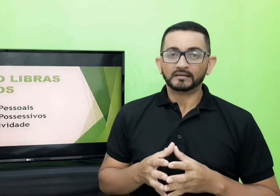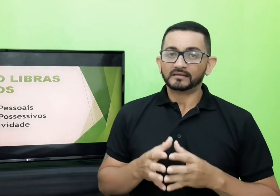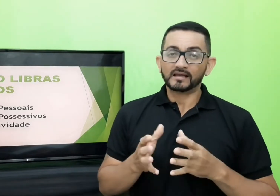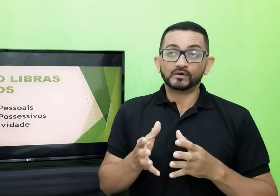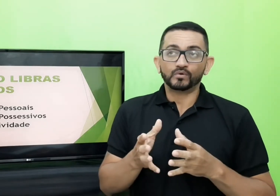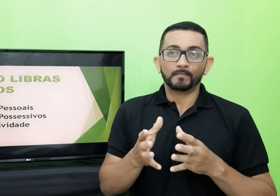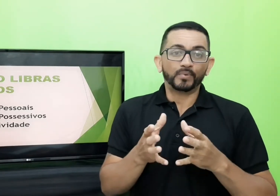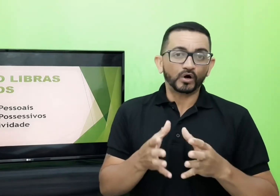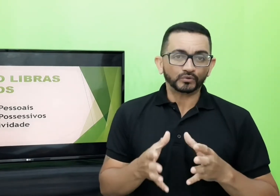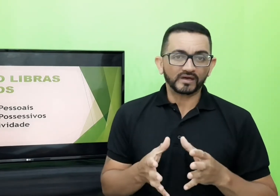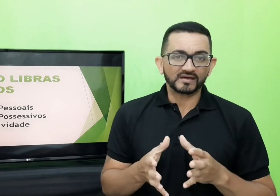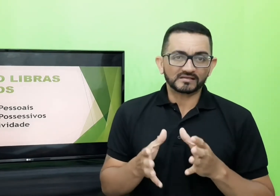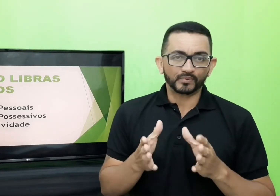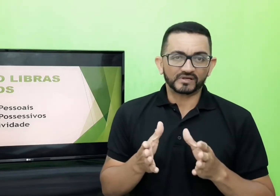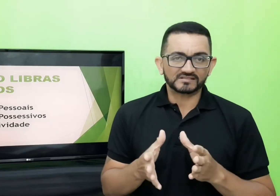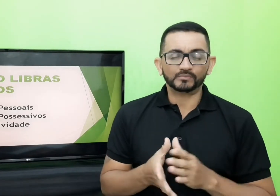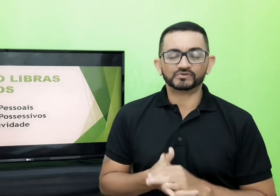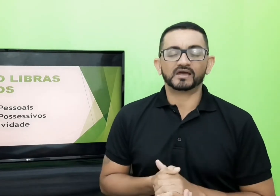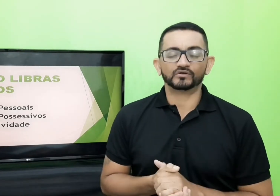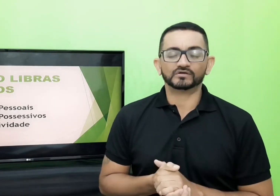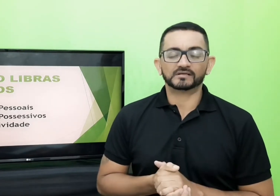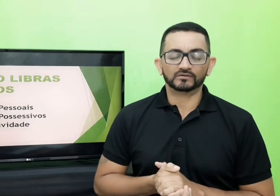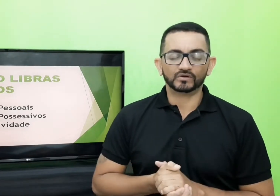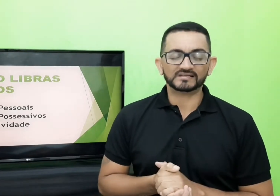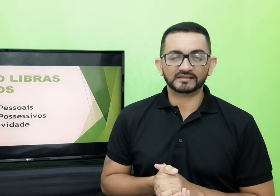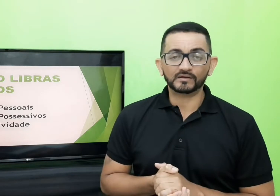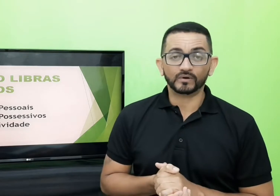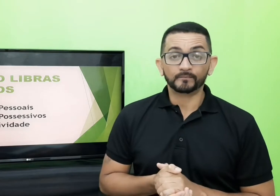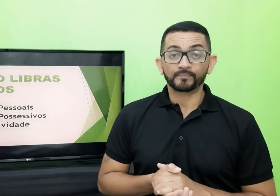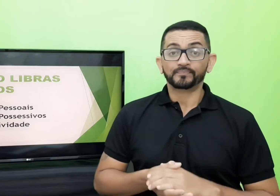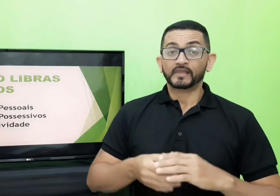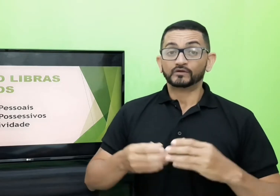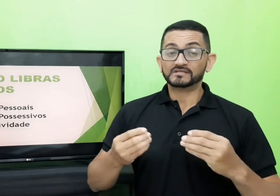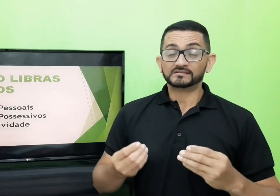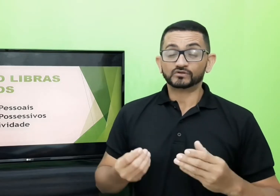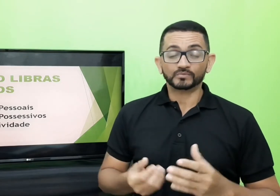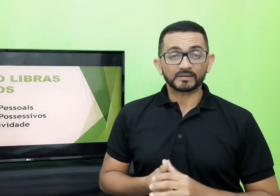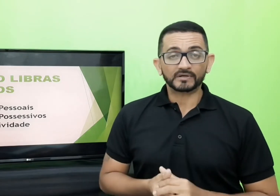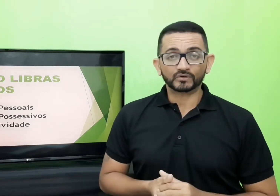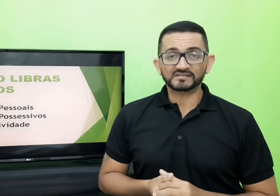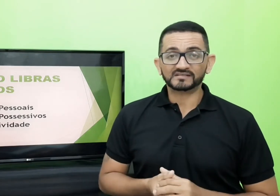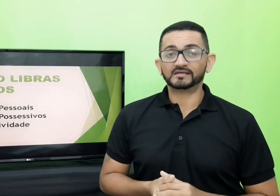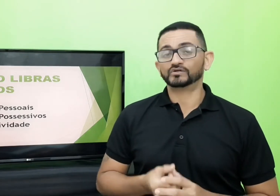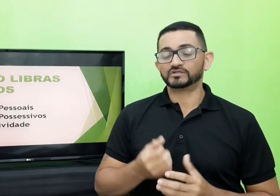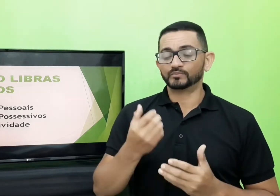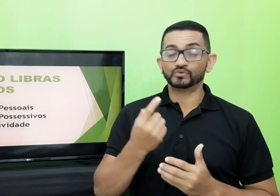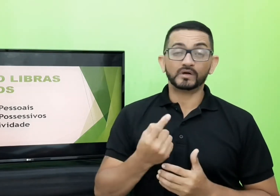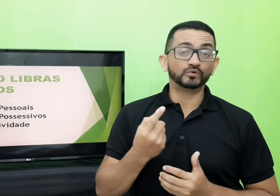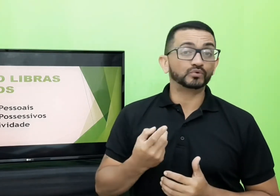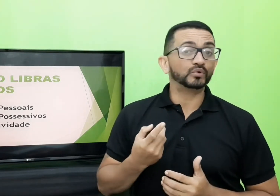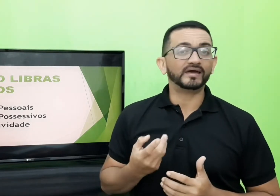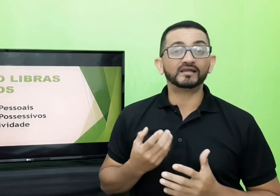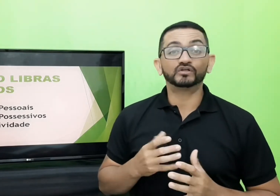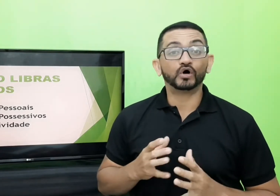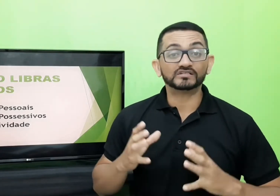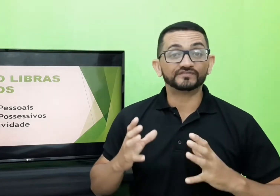Na língua portuguesa, por exemplo, que é a nossa língua, nós somos sabedores que nós temos o eu, tu, ele, nós,